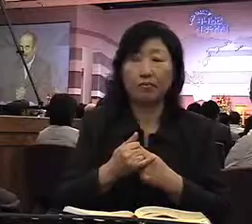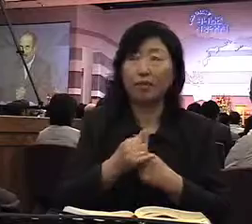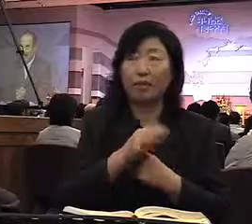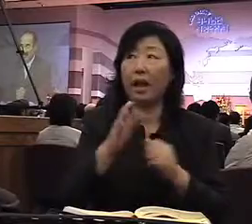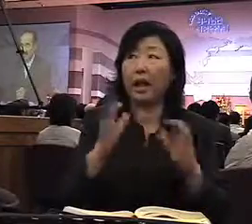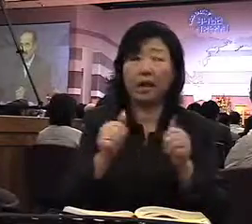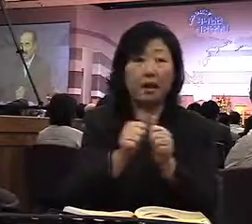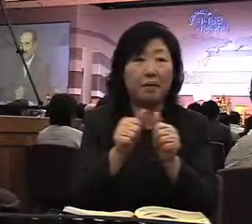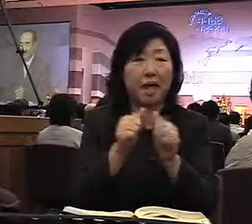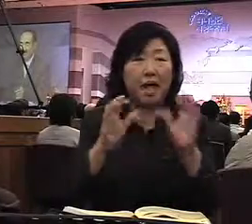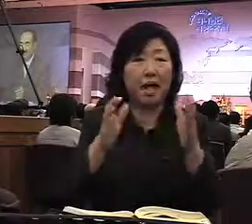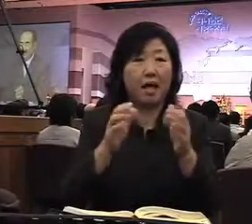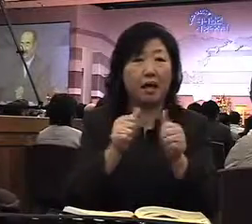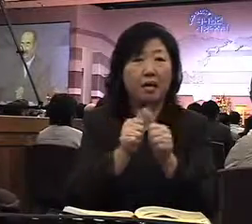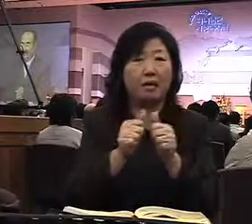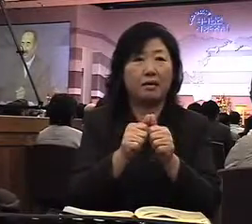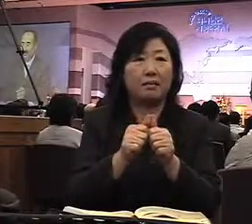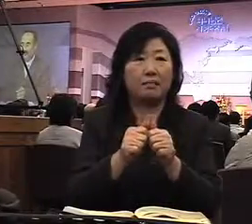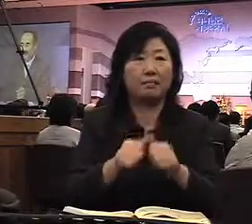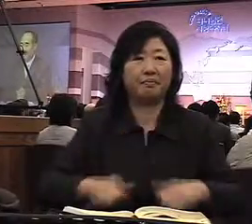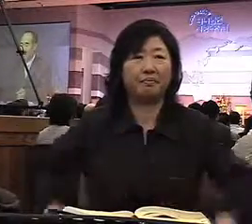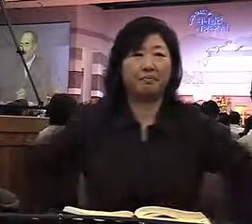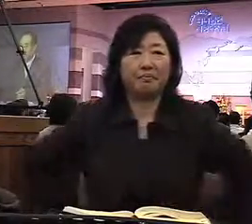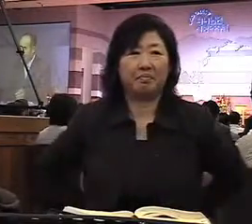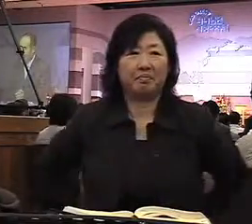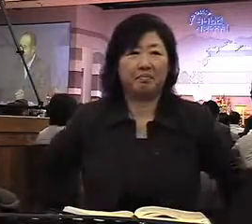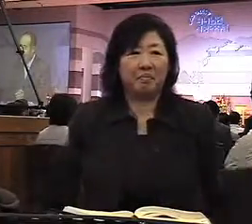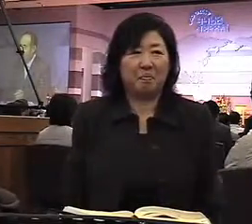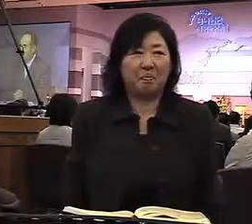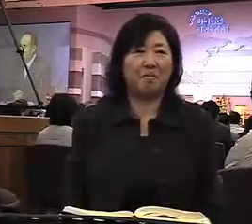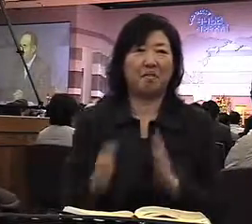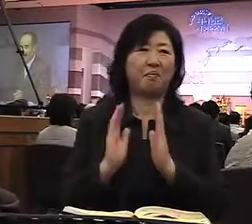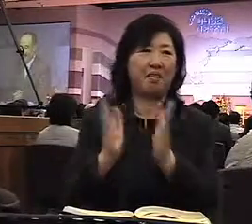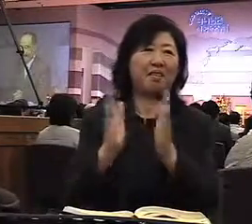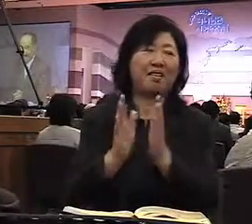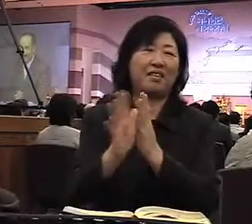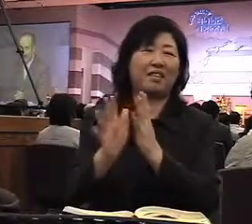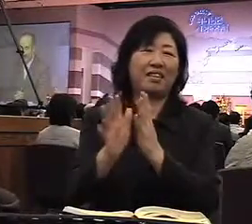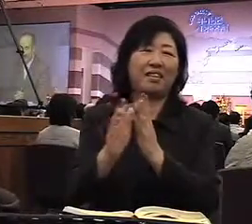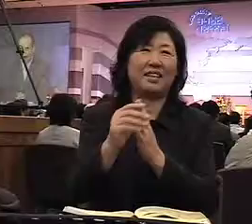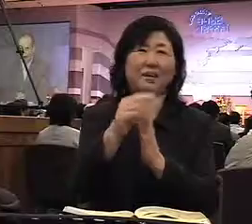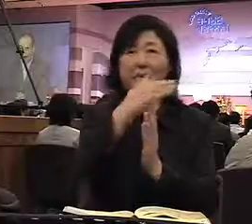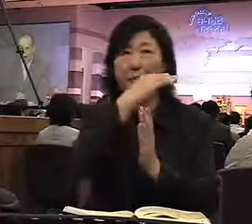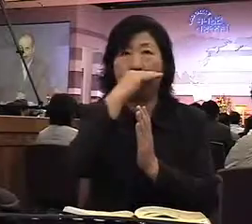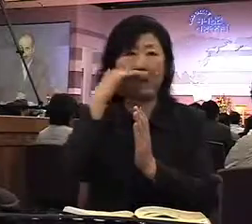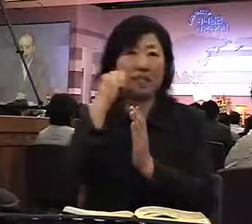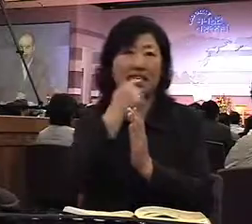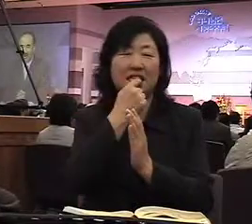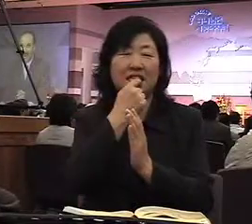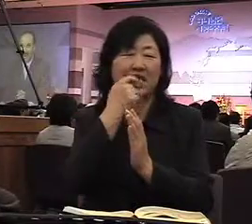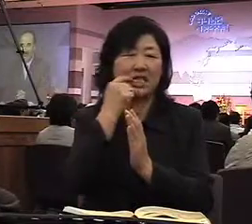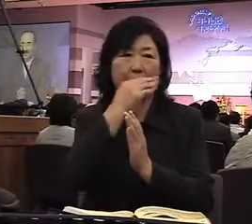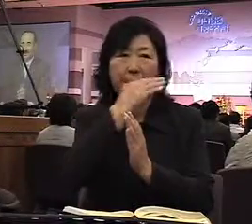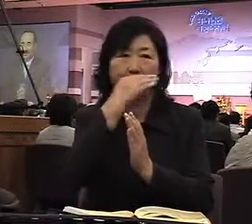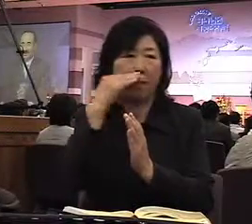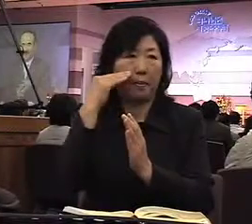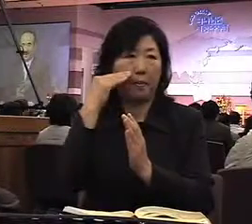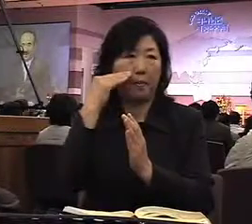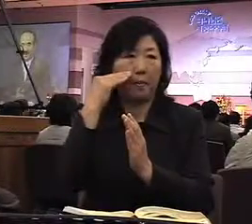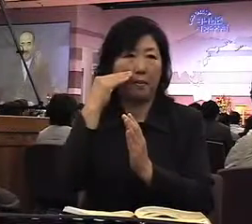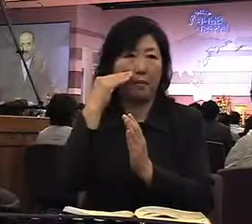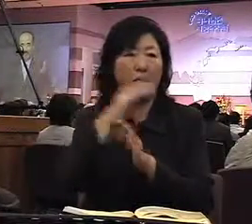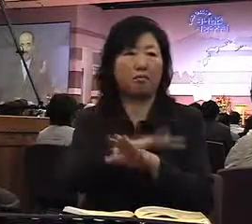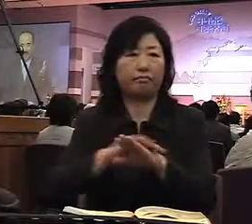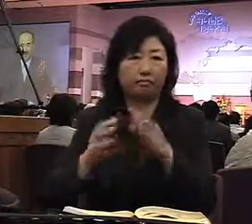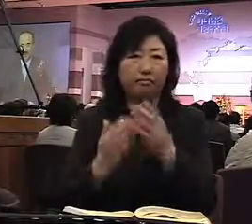아이 이빨을요 12시간 차려 앞으로 나란히 아주 이쁘게 제자리에 전부 다 갖다 놨습니다. 어떤 치과